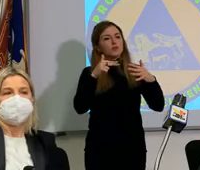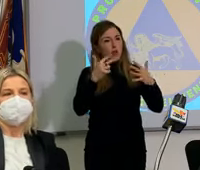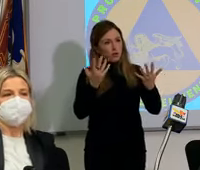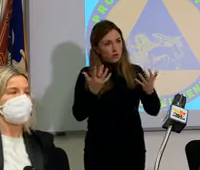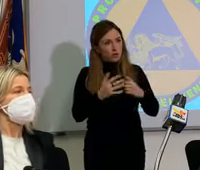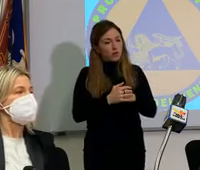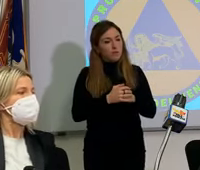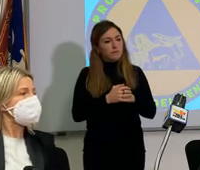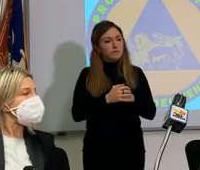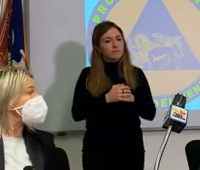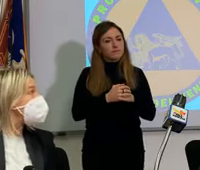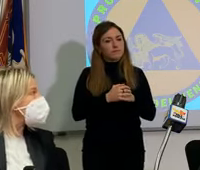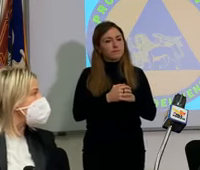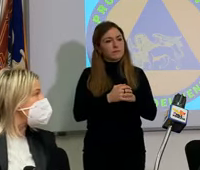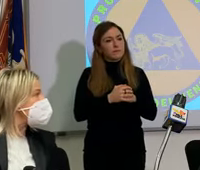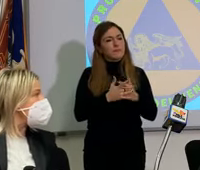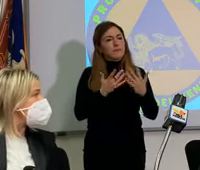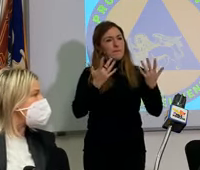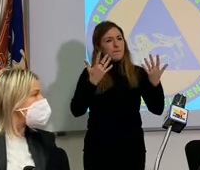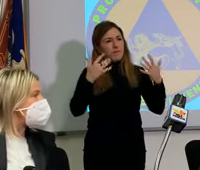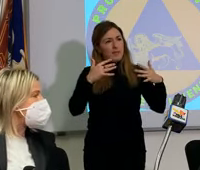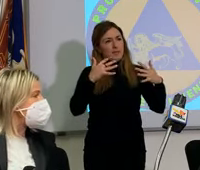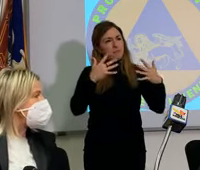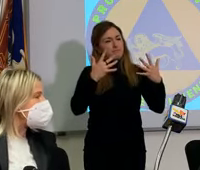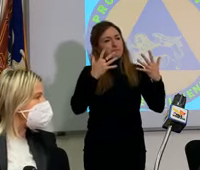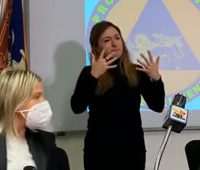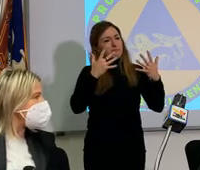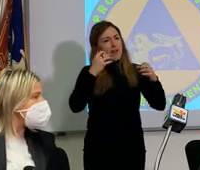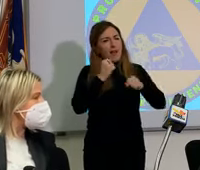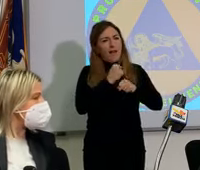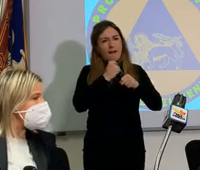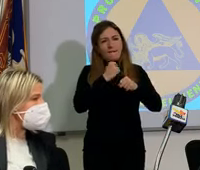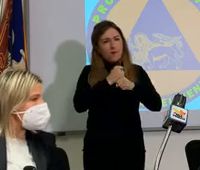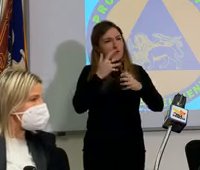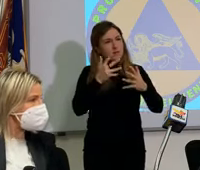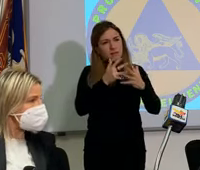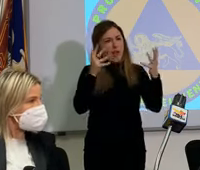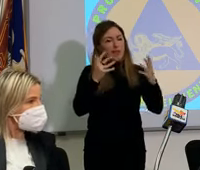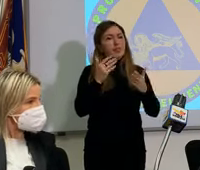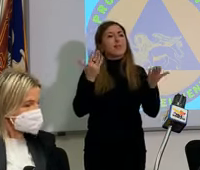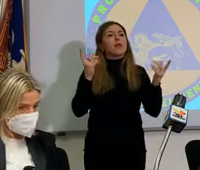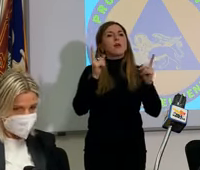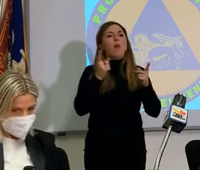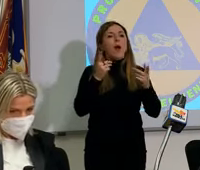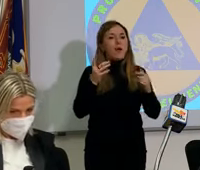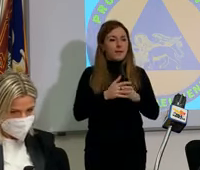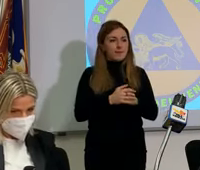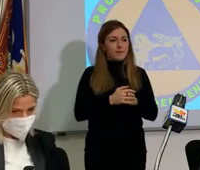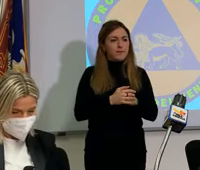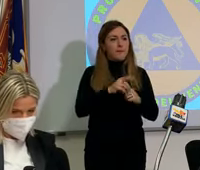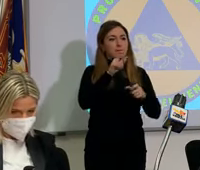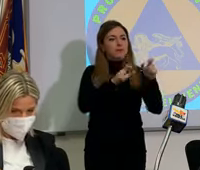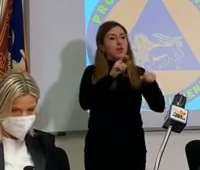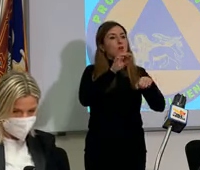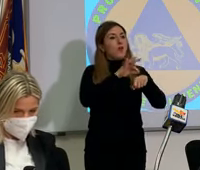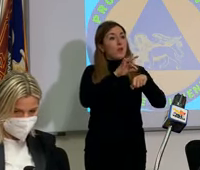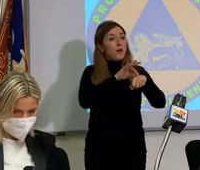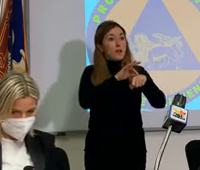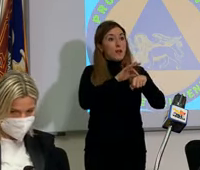di filtro colossale per evitare che paziente che non hanno necessità di andare in pronto soccorso